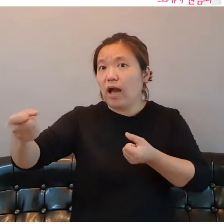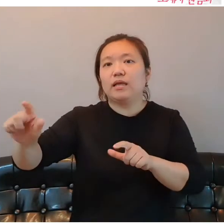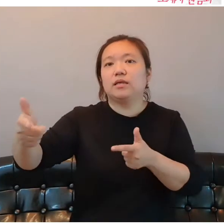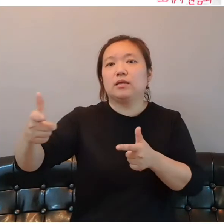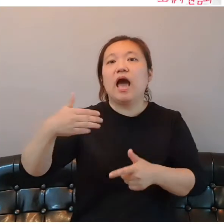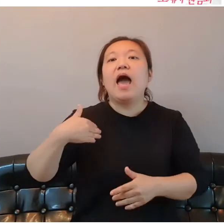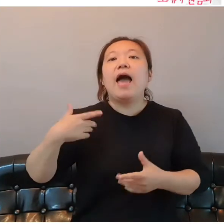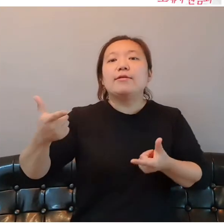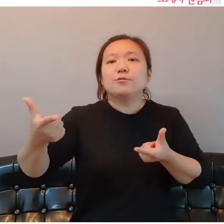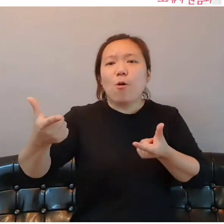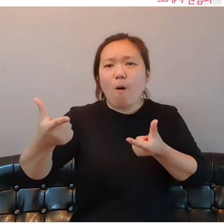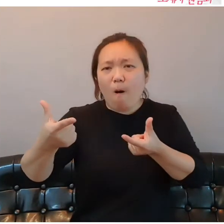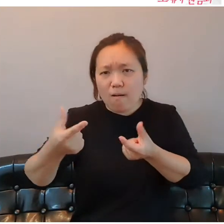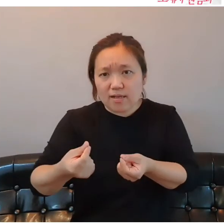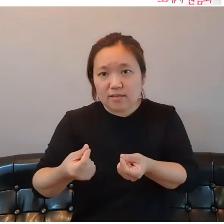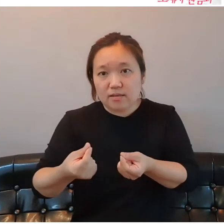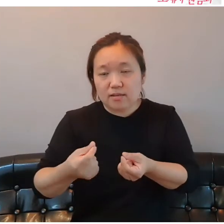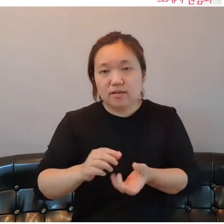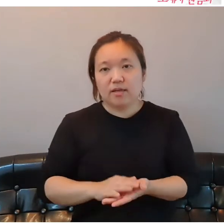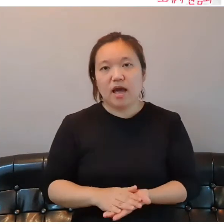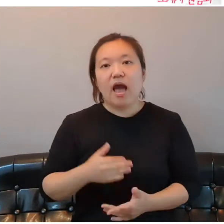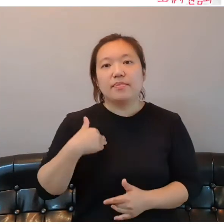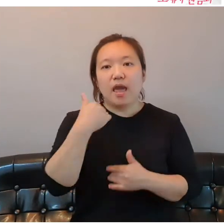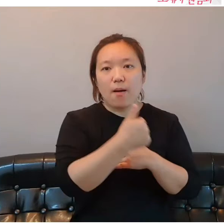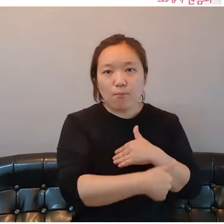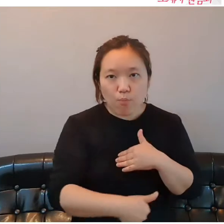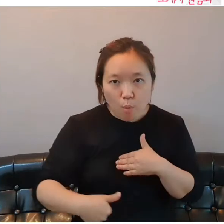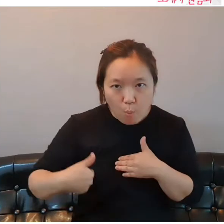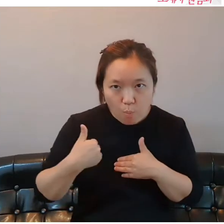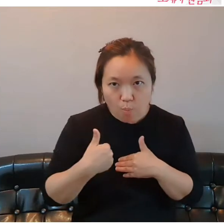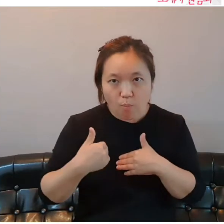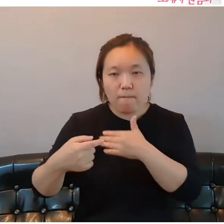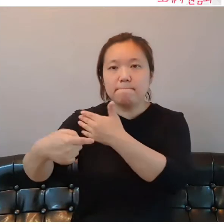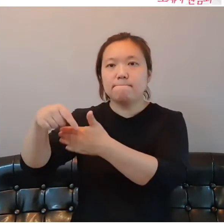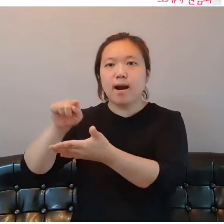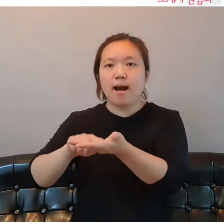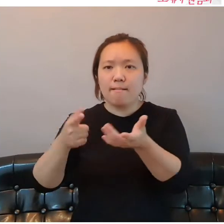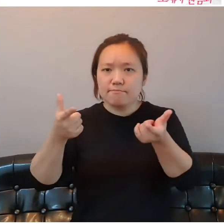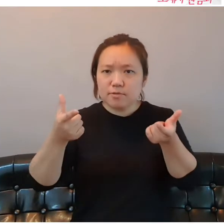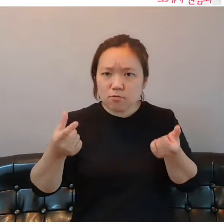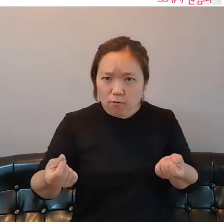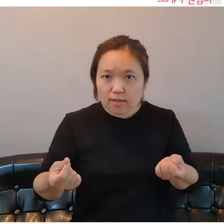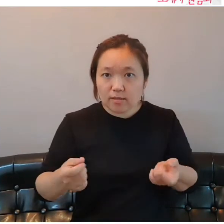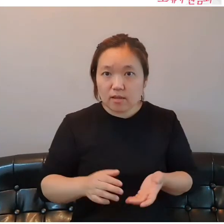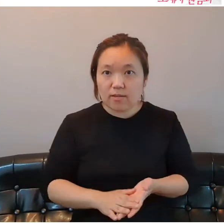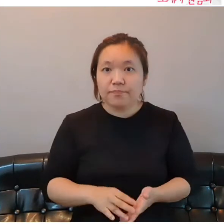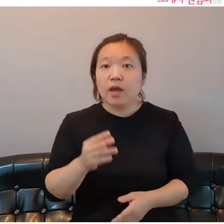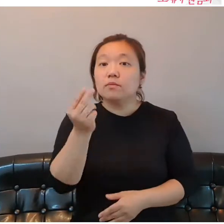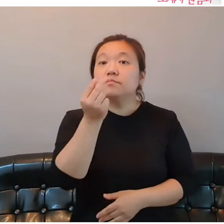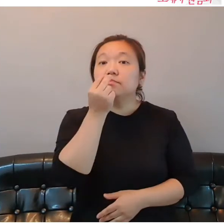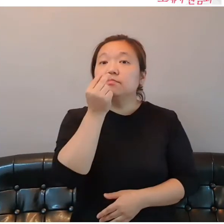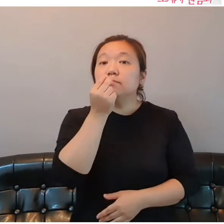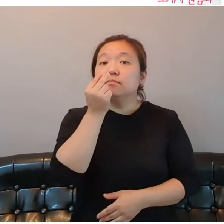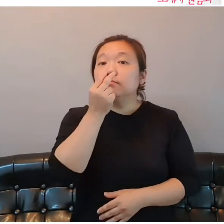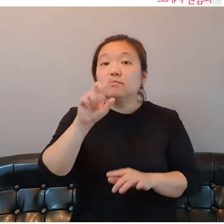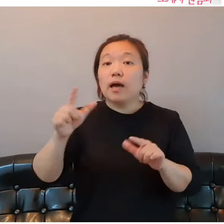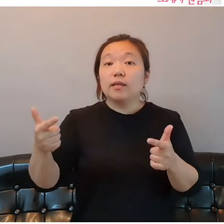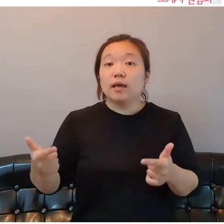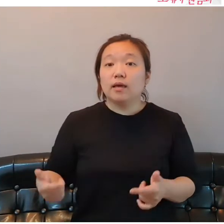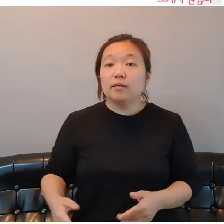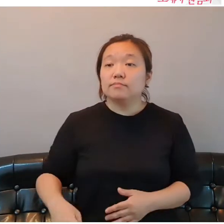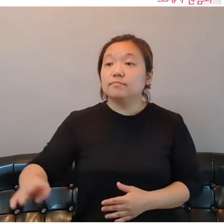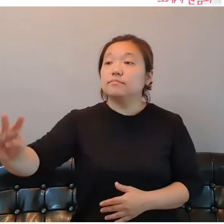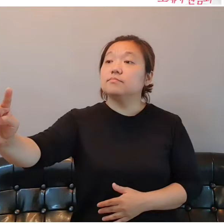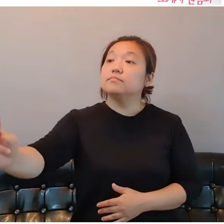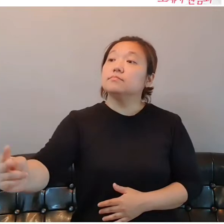몸 전체가 전부 마음이에요. 코로 숨을 쉬지만 내가 숨을 쉬었다라고 하고요.